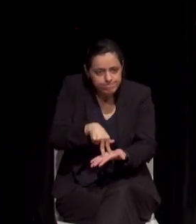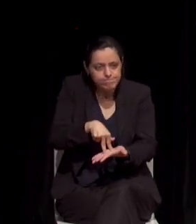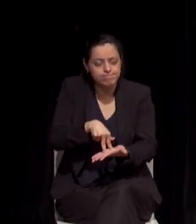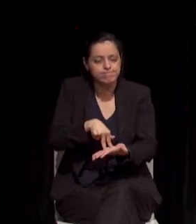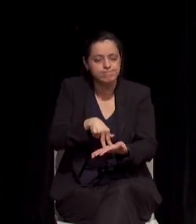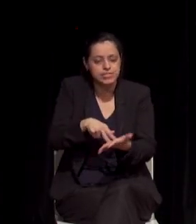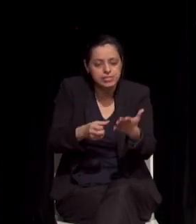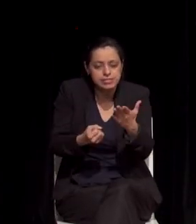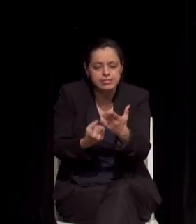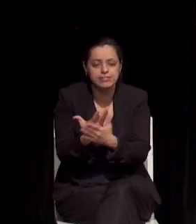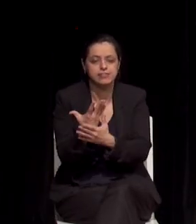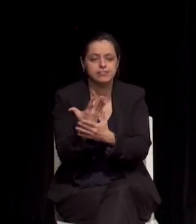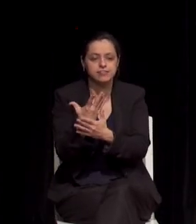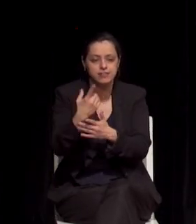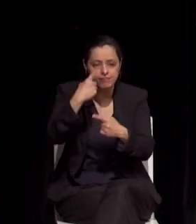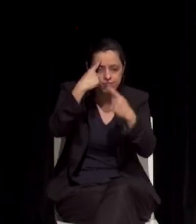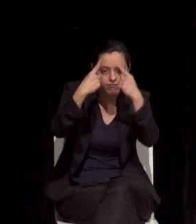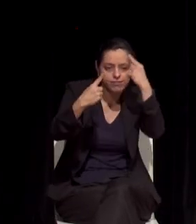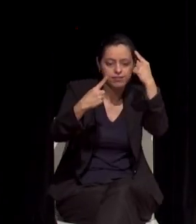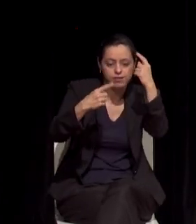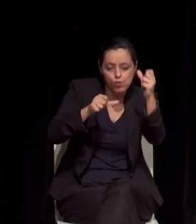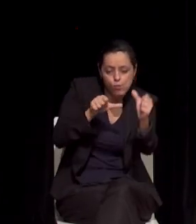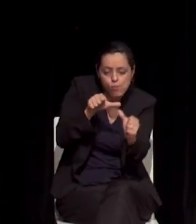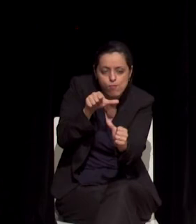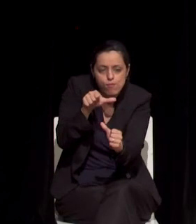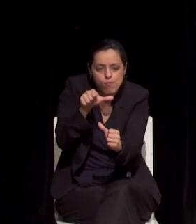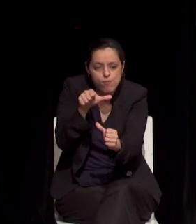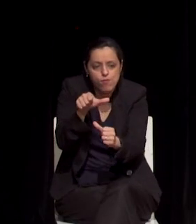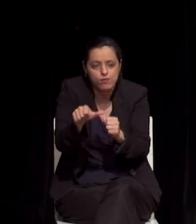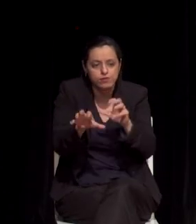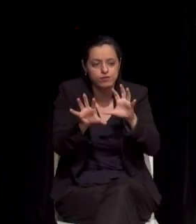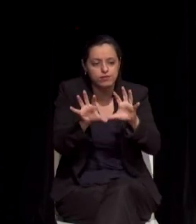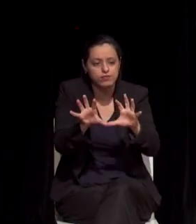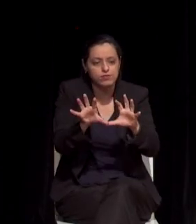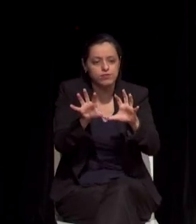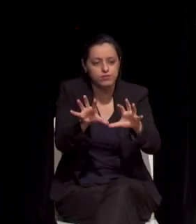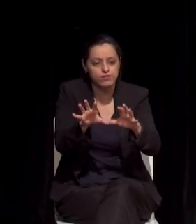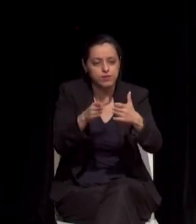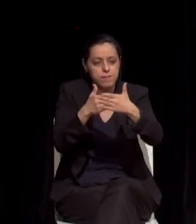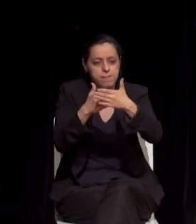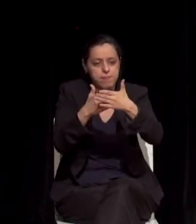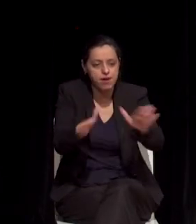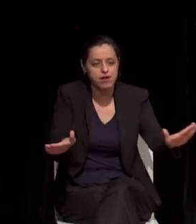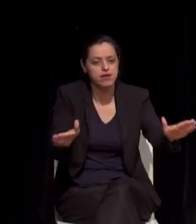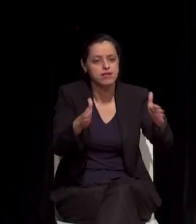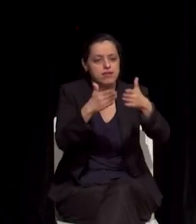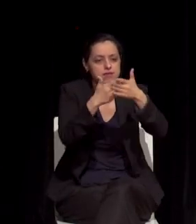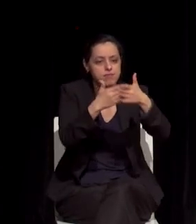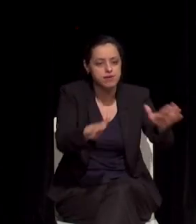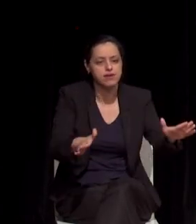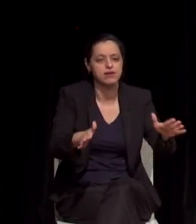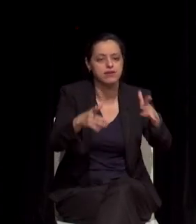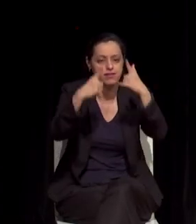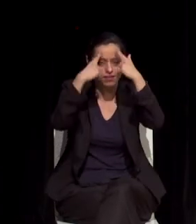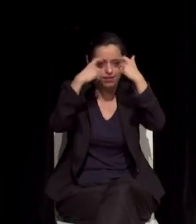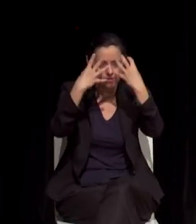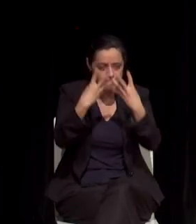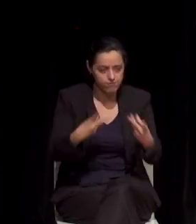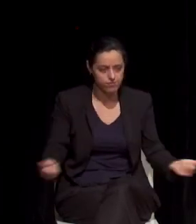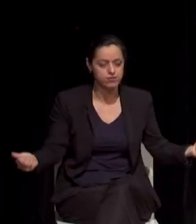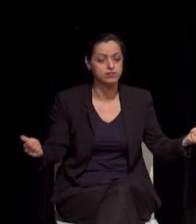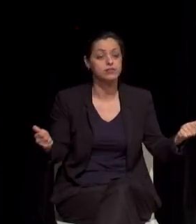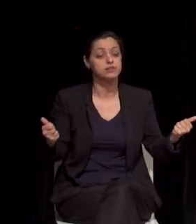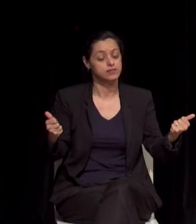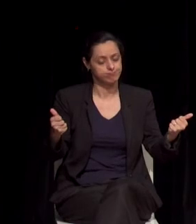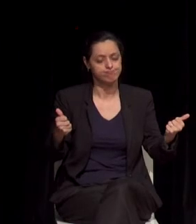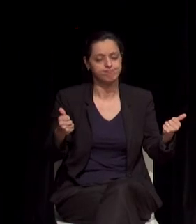construindo, transformando todas as barreiras, todas as violências que estão colocadas para a